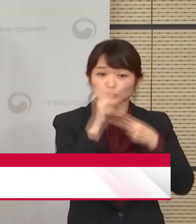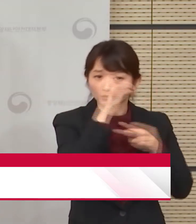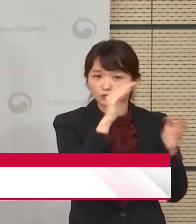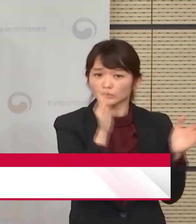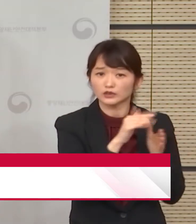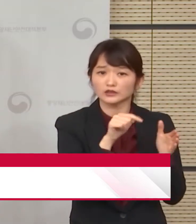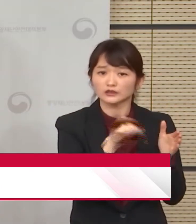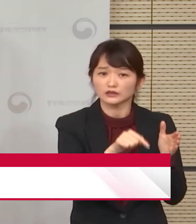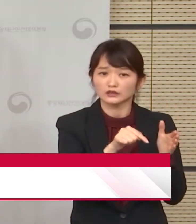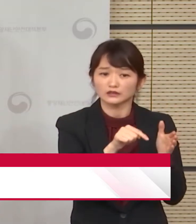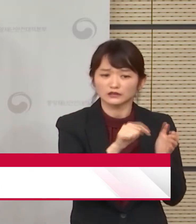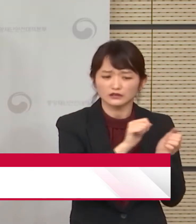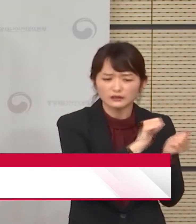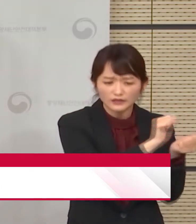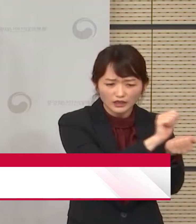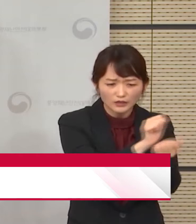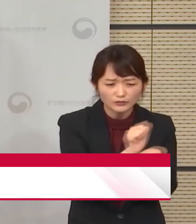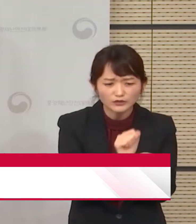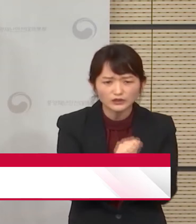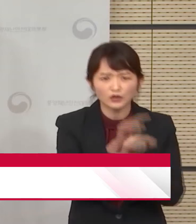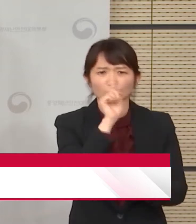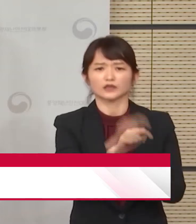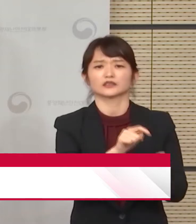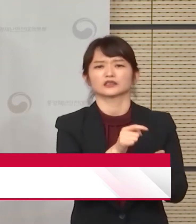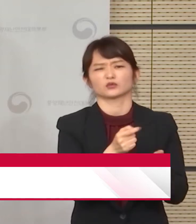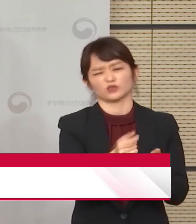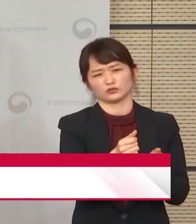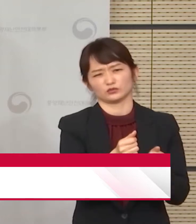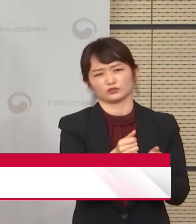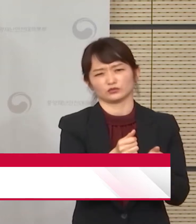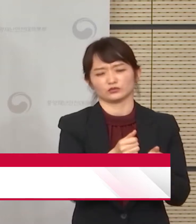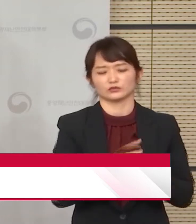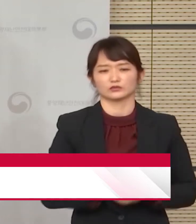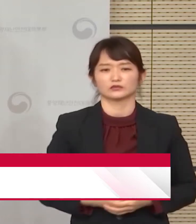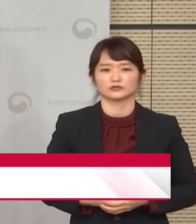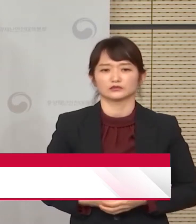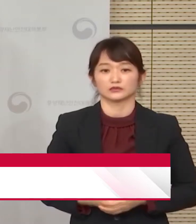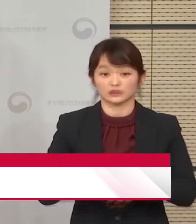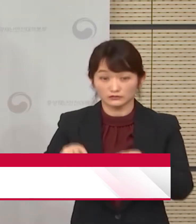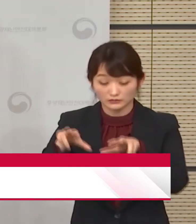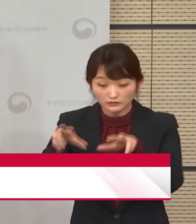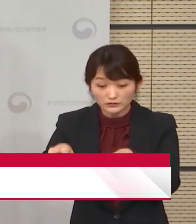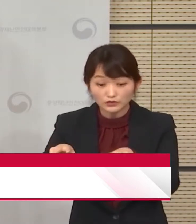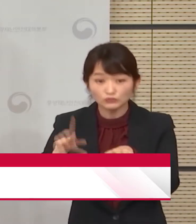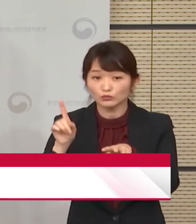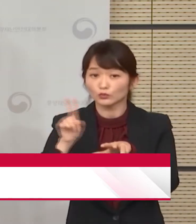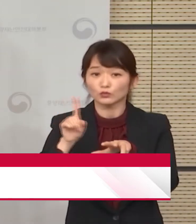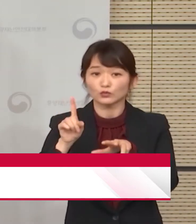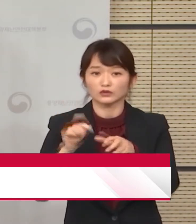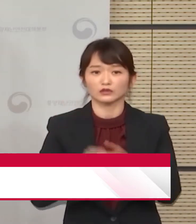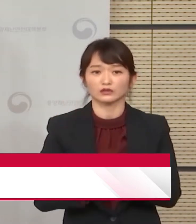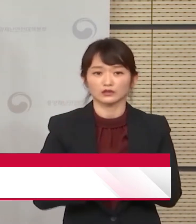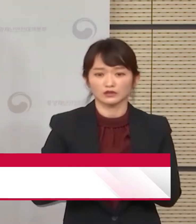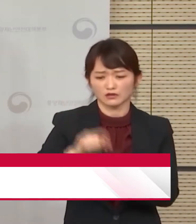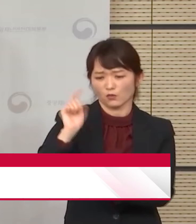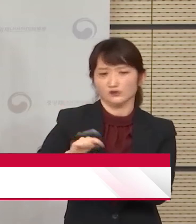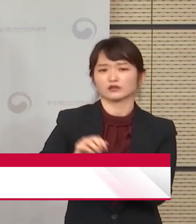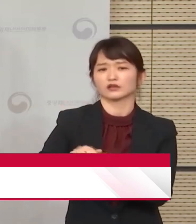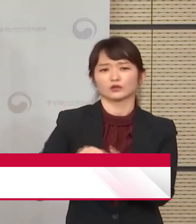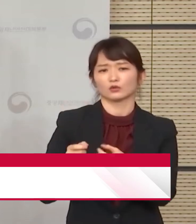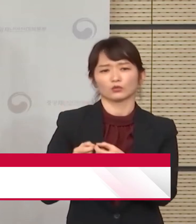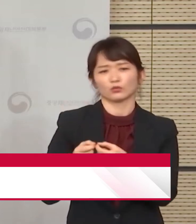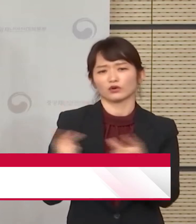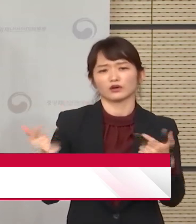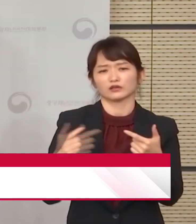여러 가지 그 감염이라든지 또 확진자가 많지가 않았었습니다. 그런데 지금 같은 경우에는 상당히 많은 수가 나오기